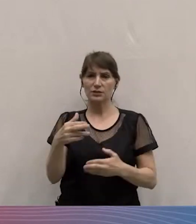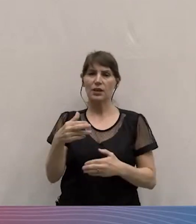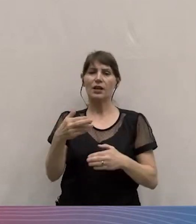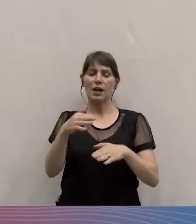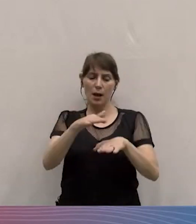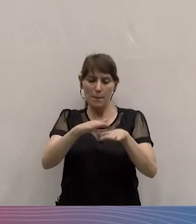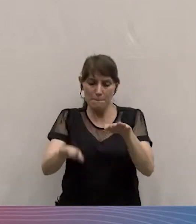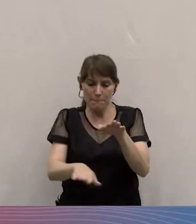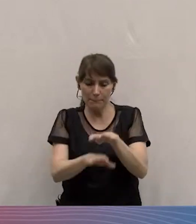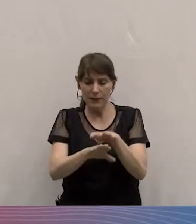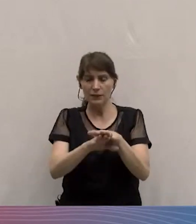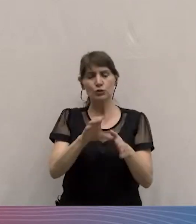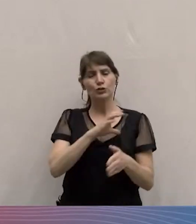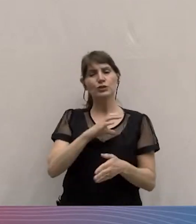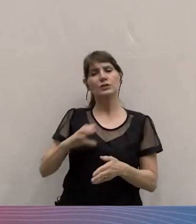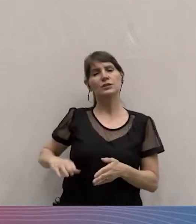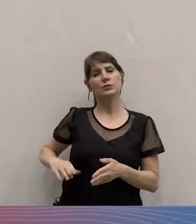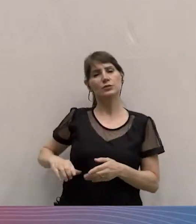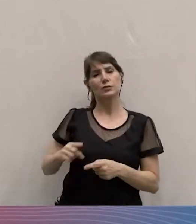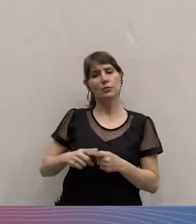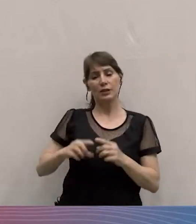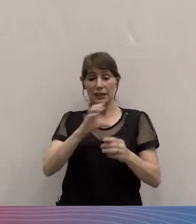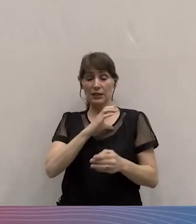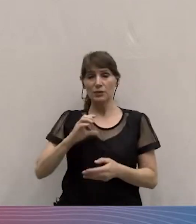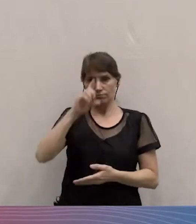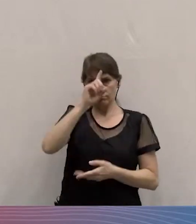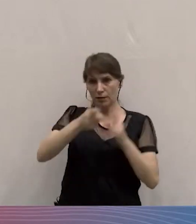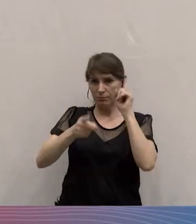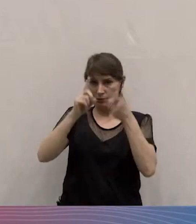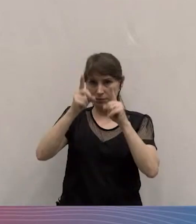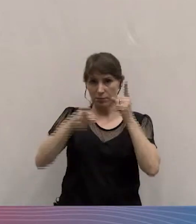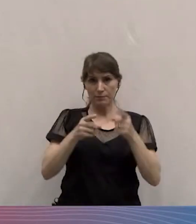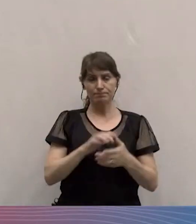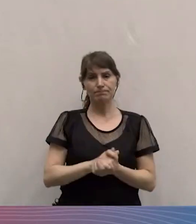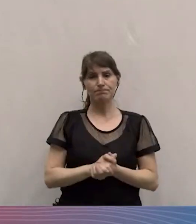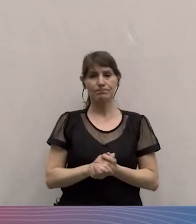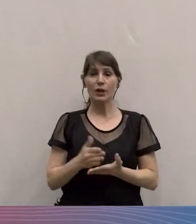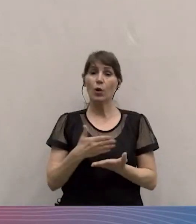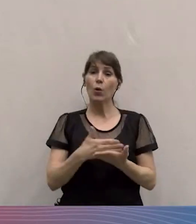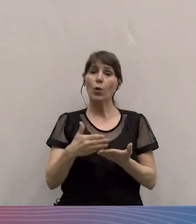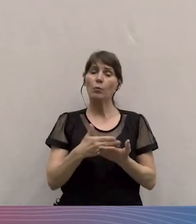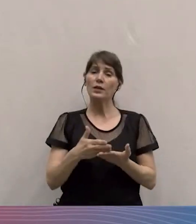Cristo, do encabeçamento de Cristo. Começando pelo quê?